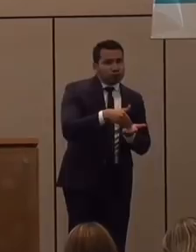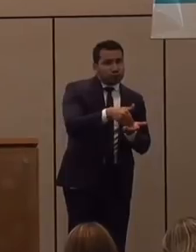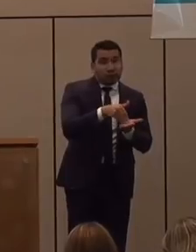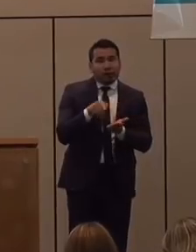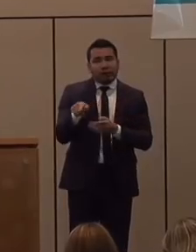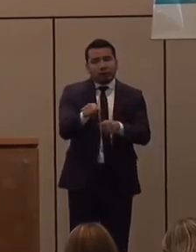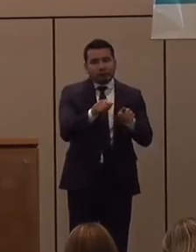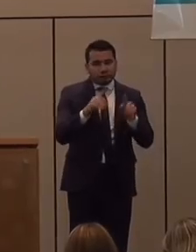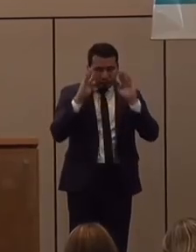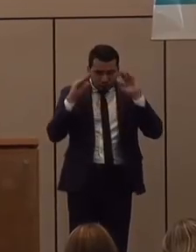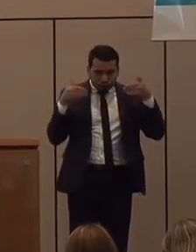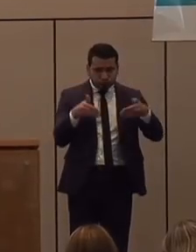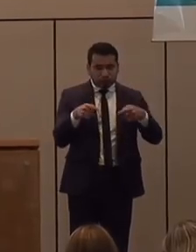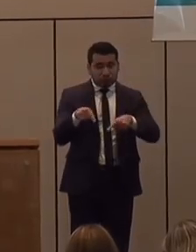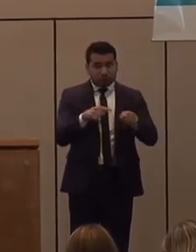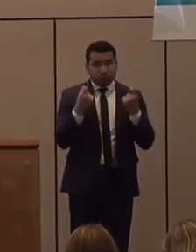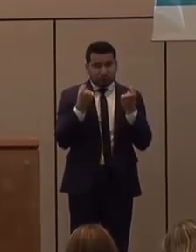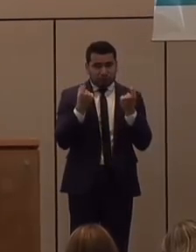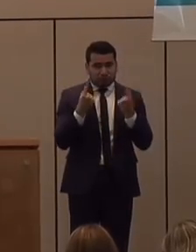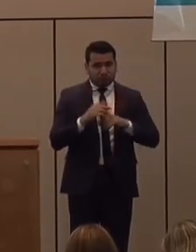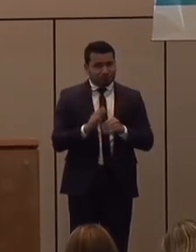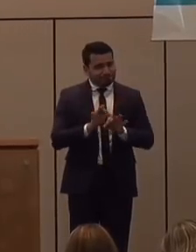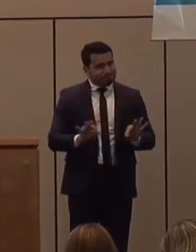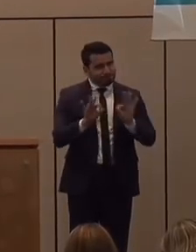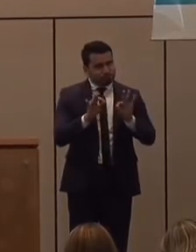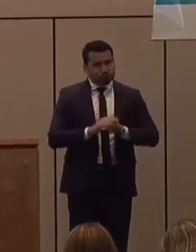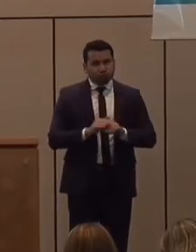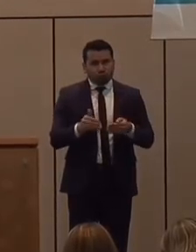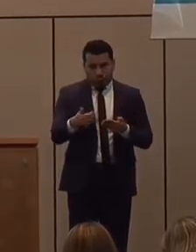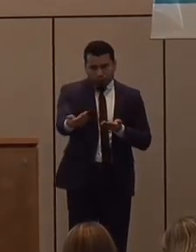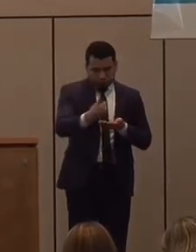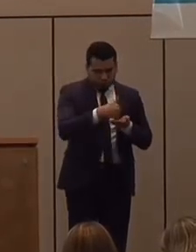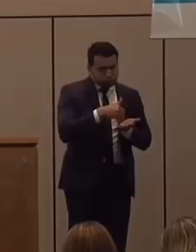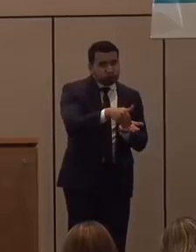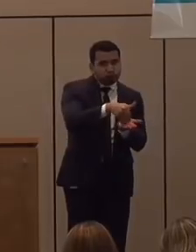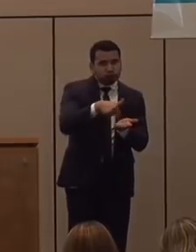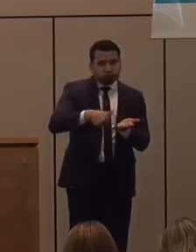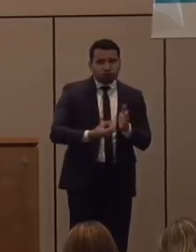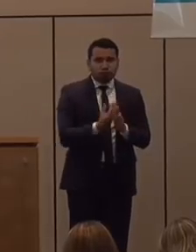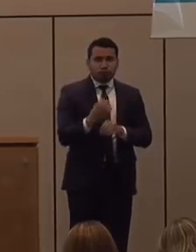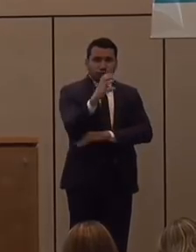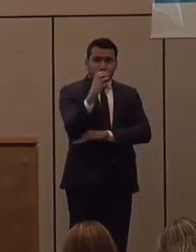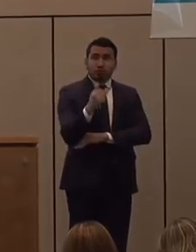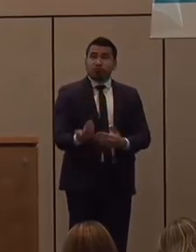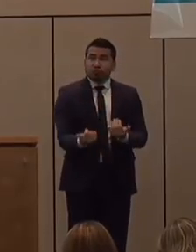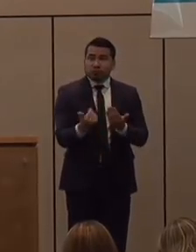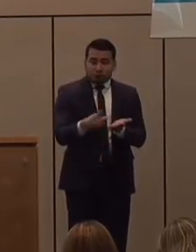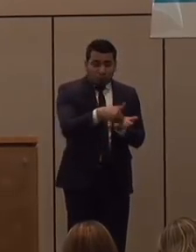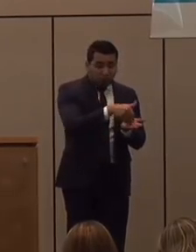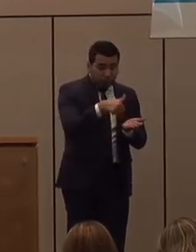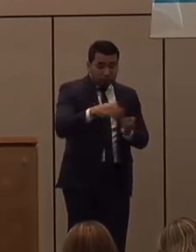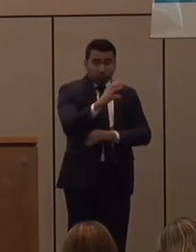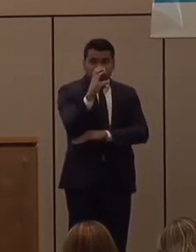consumidor entienda la importancia de consumir el producto colombiano porque al consumirlo genera empleo genera desarrollo